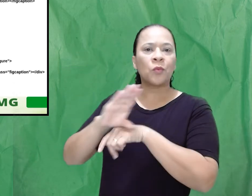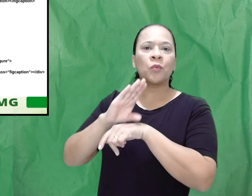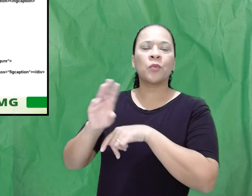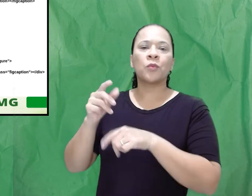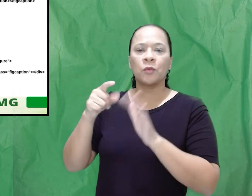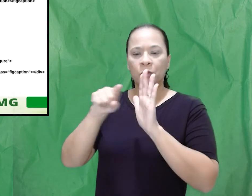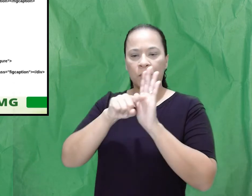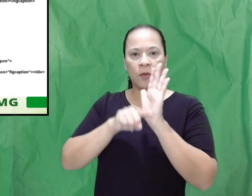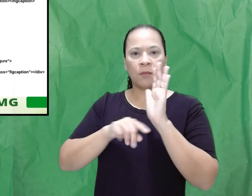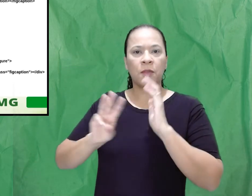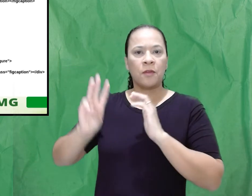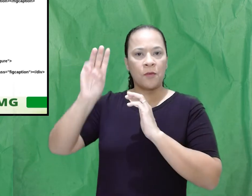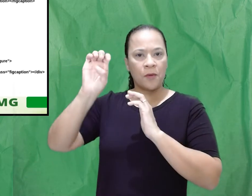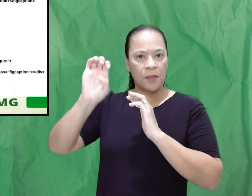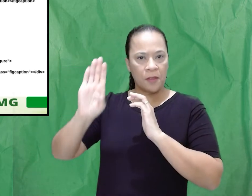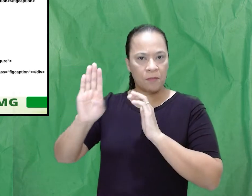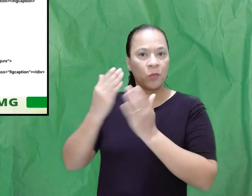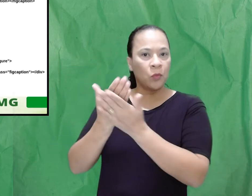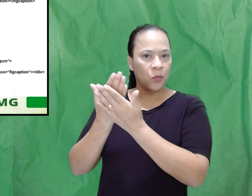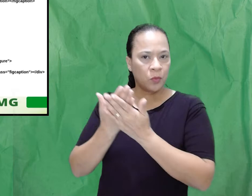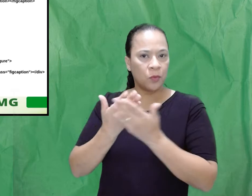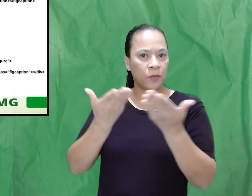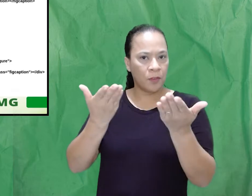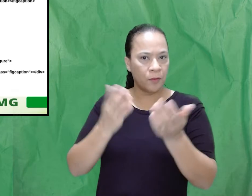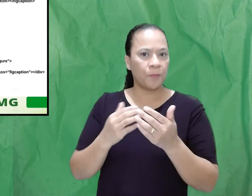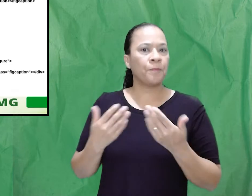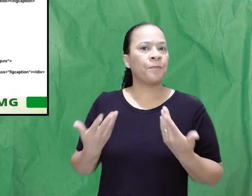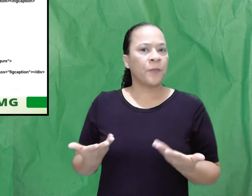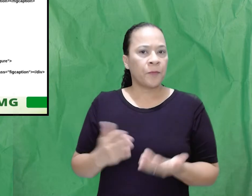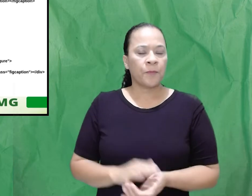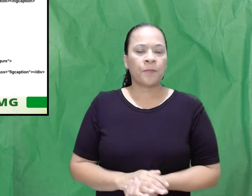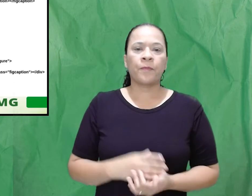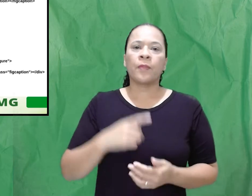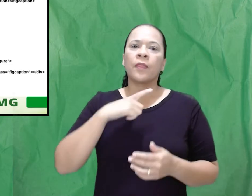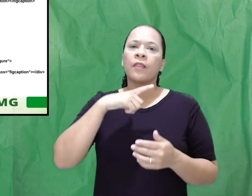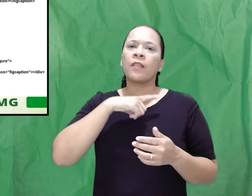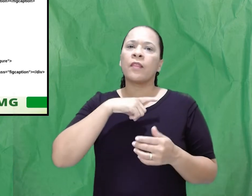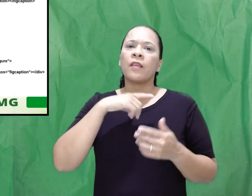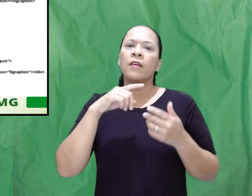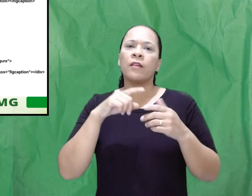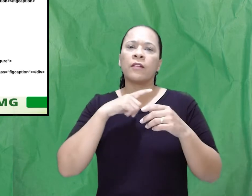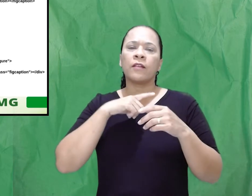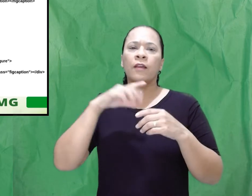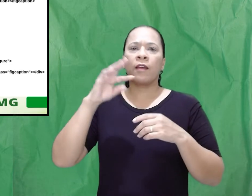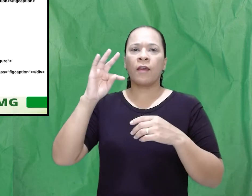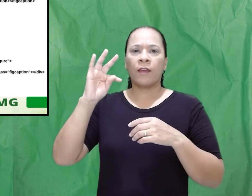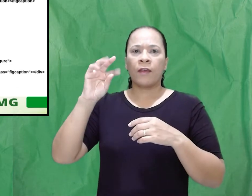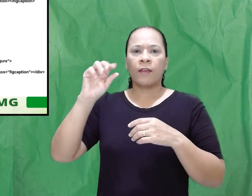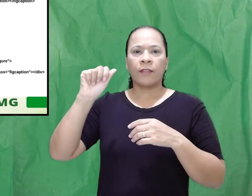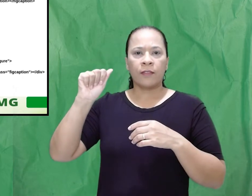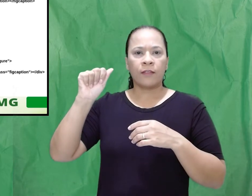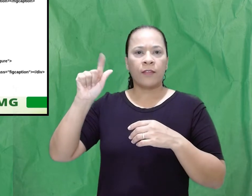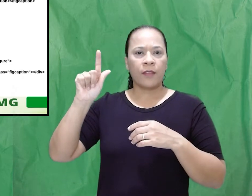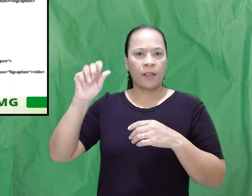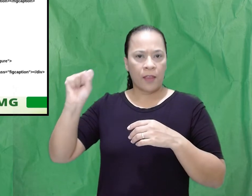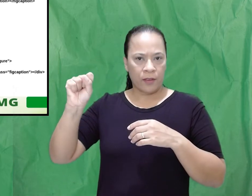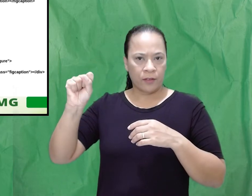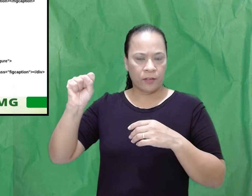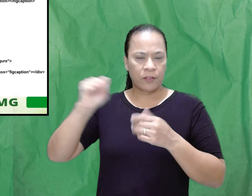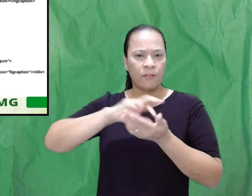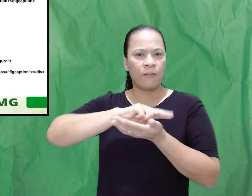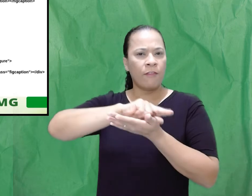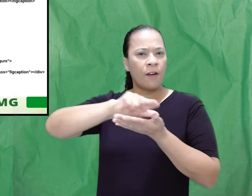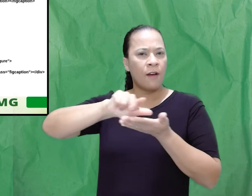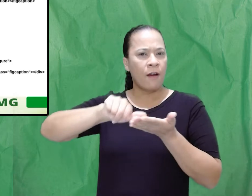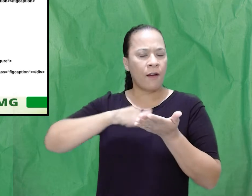ele tem diversas tags. Eles adicionaram tags para facilitarem a leitura